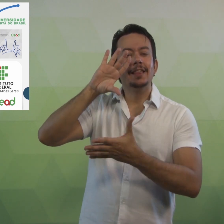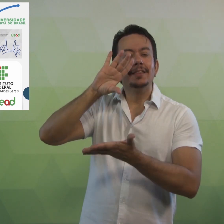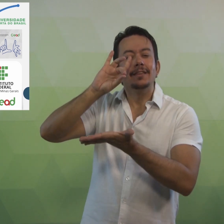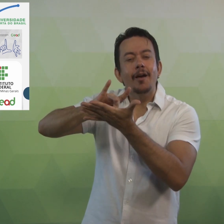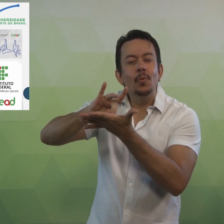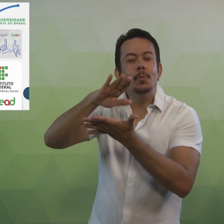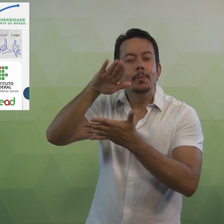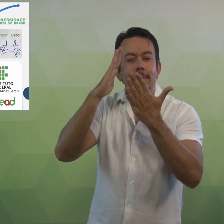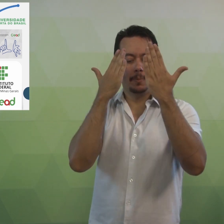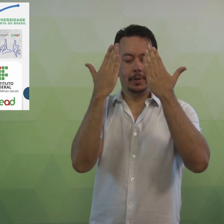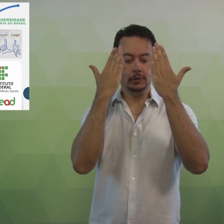aquisição.